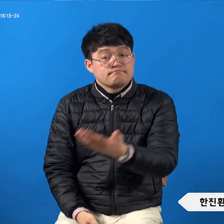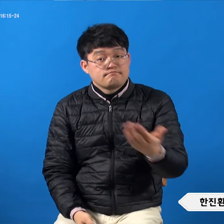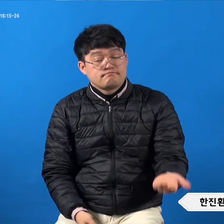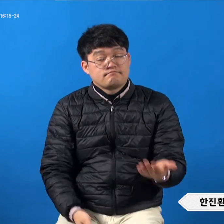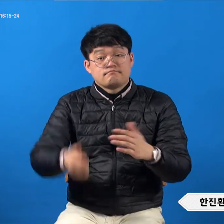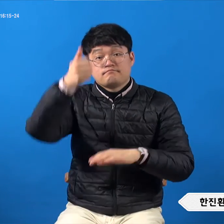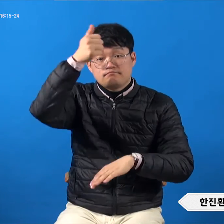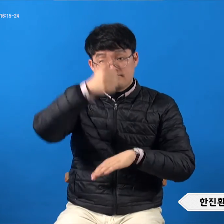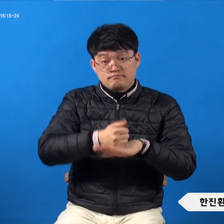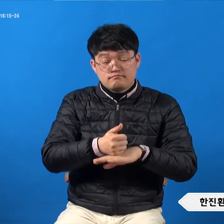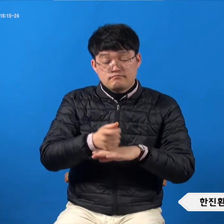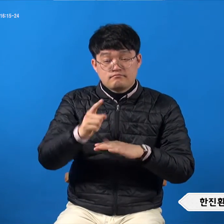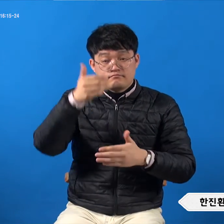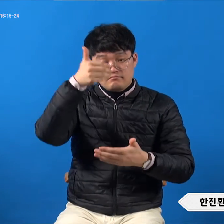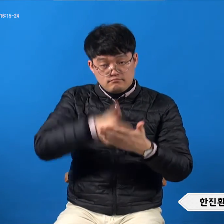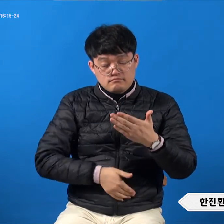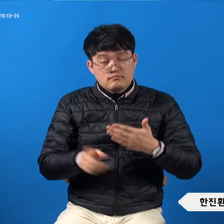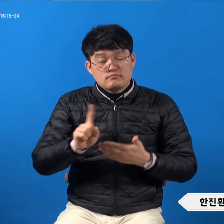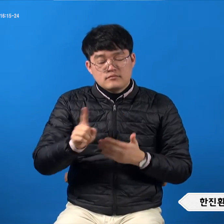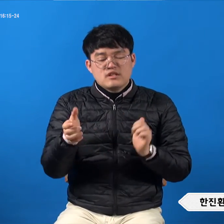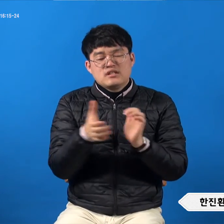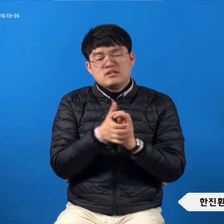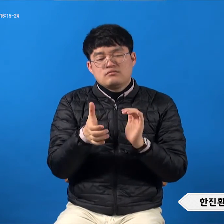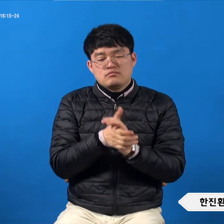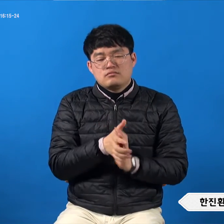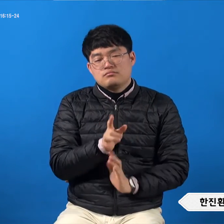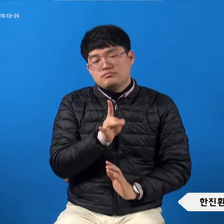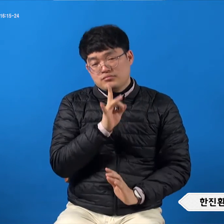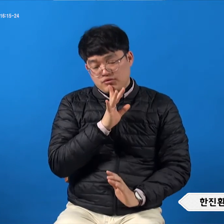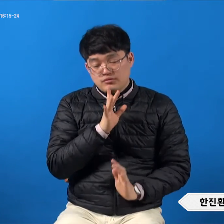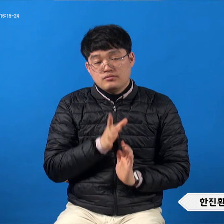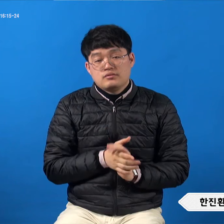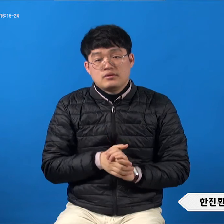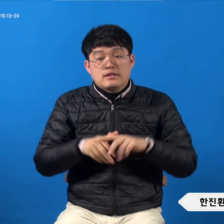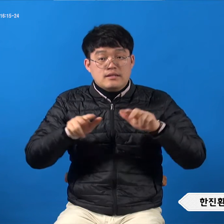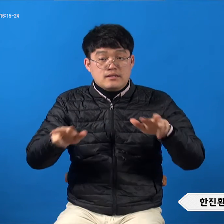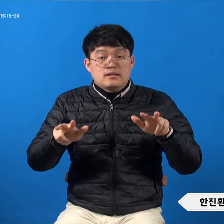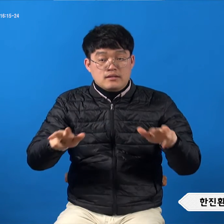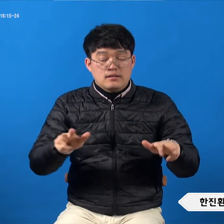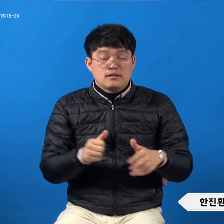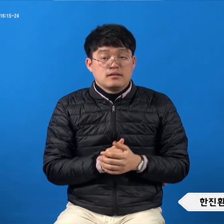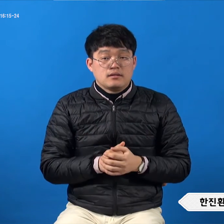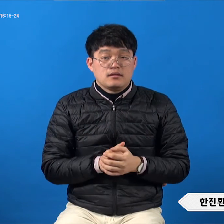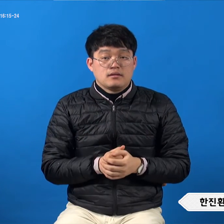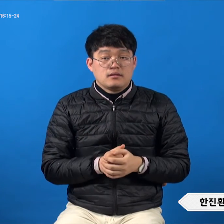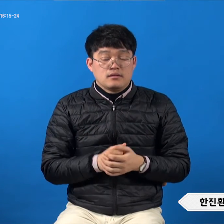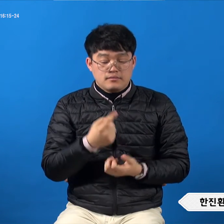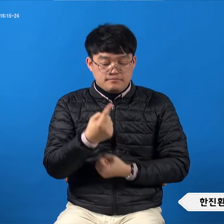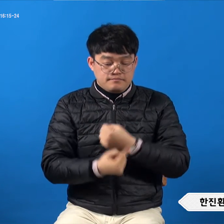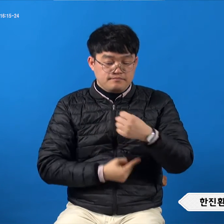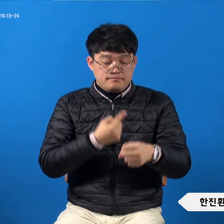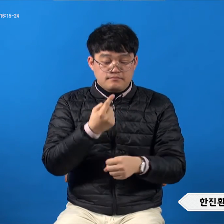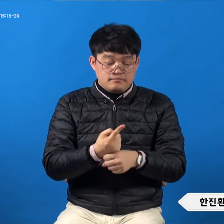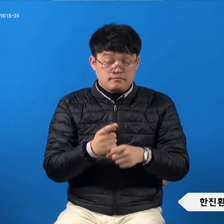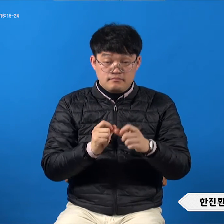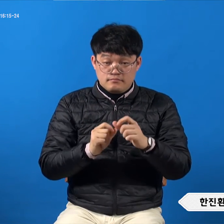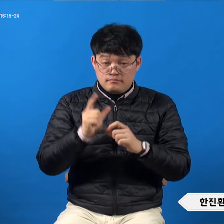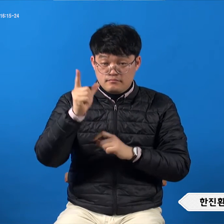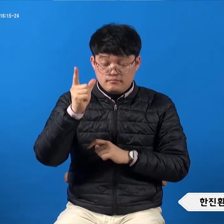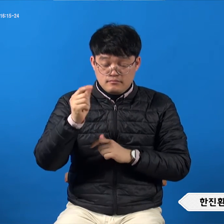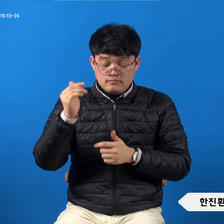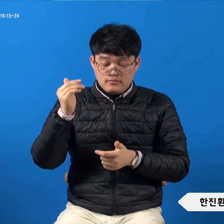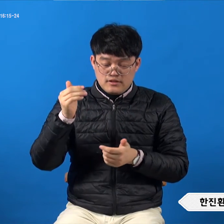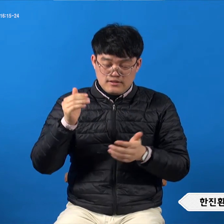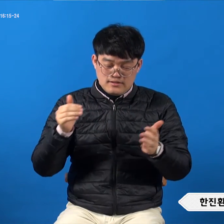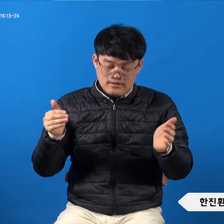여러분, 결국 남는 것은 친구밖에는 없습니다. 이제 한 해도 거의 저물어